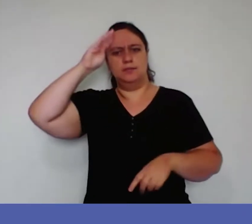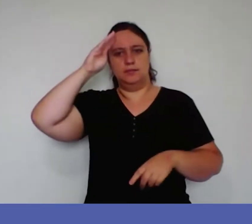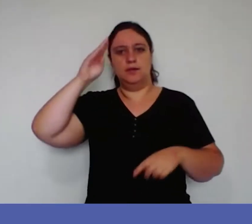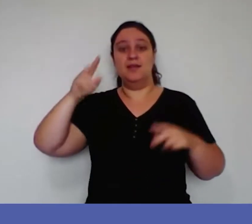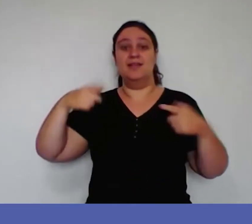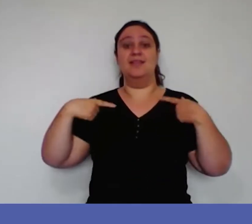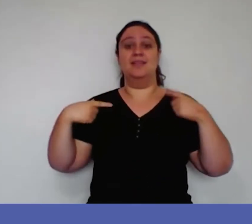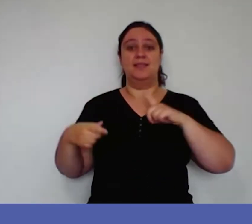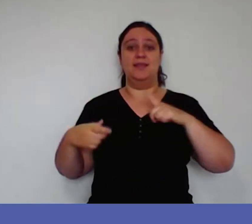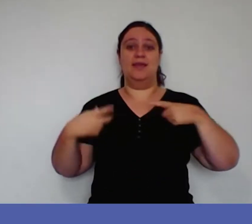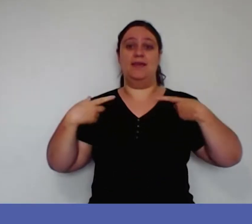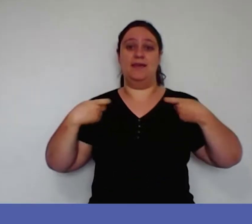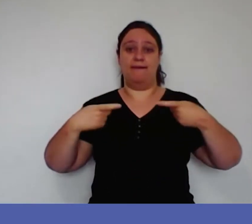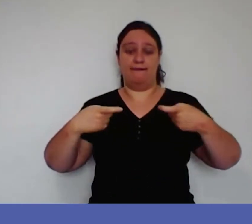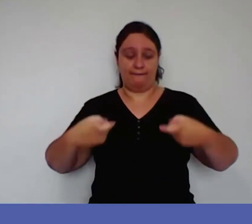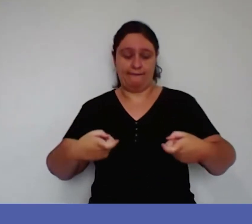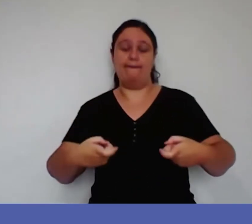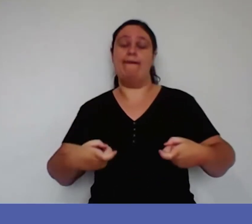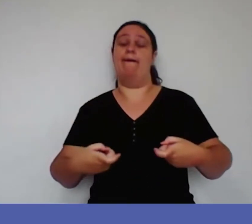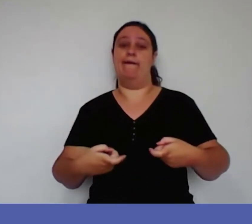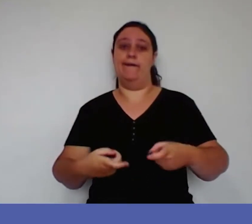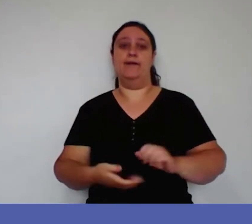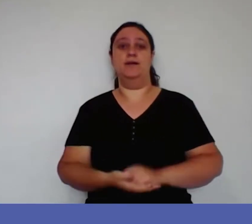como é que cada um tem